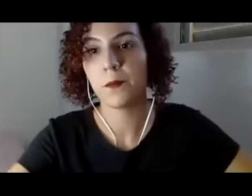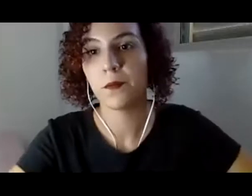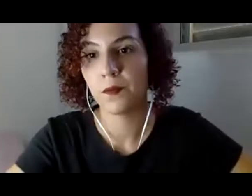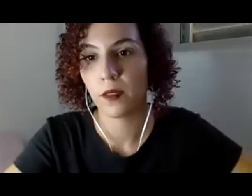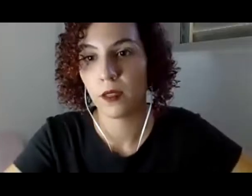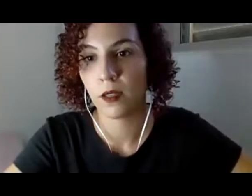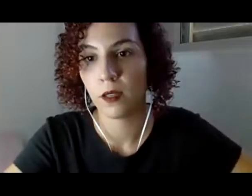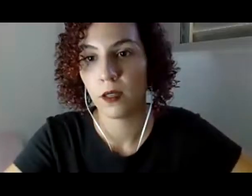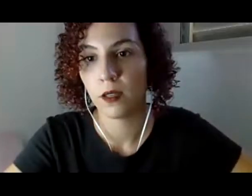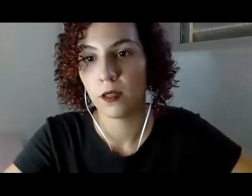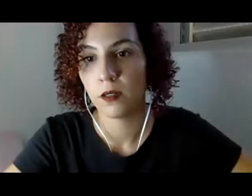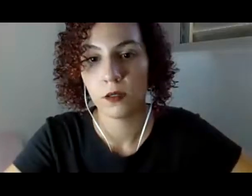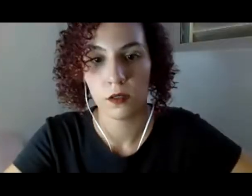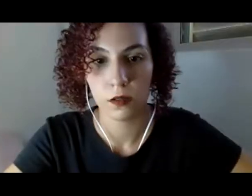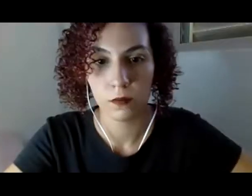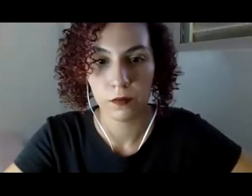né?